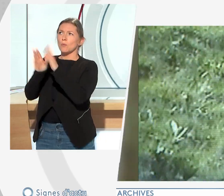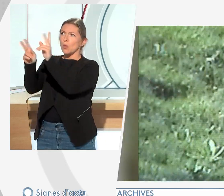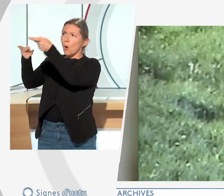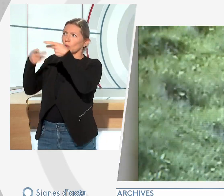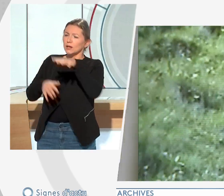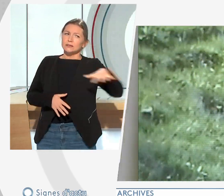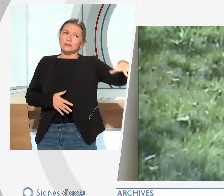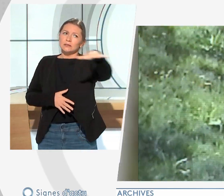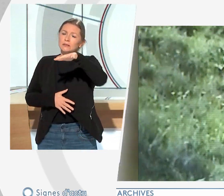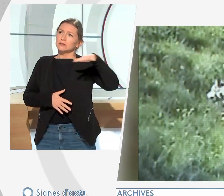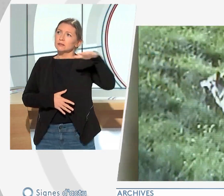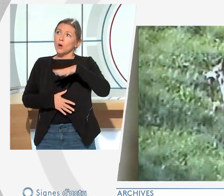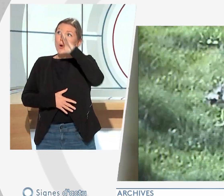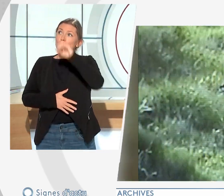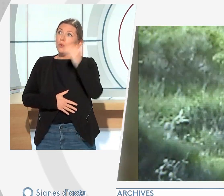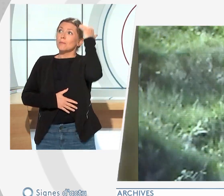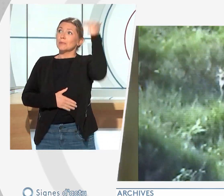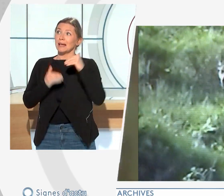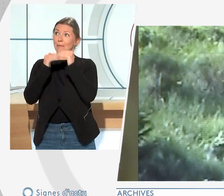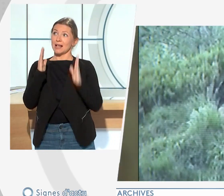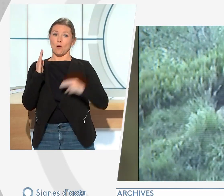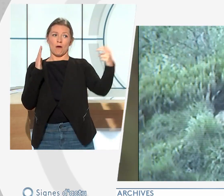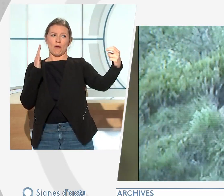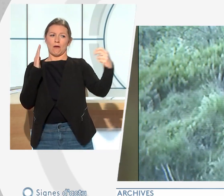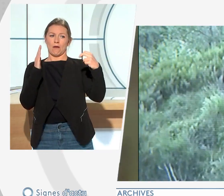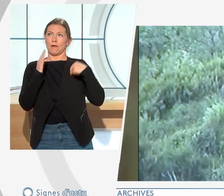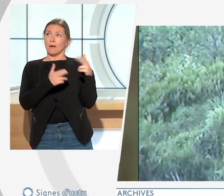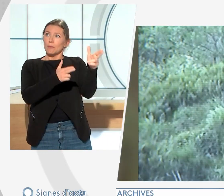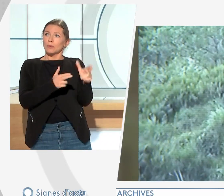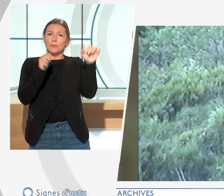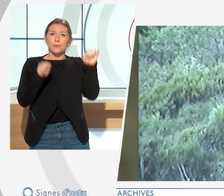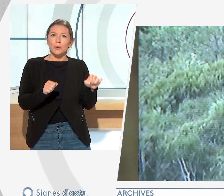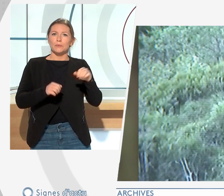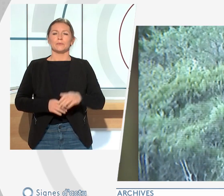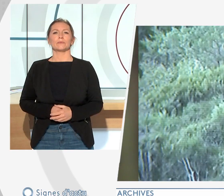dans laquelle ils pourraient abattre un loup qui s'approcherait trop près de leur troupeau.